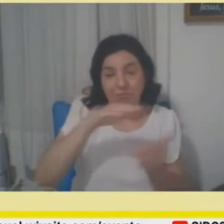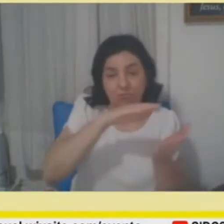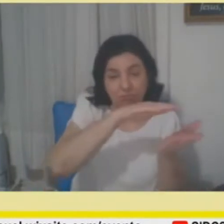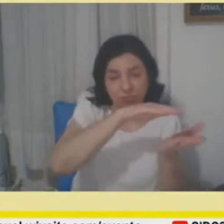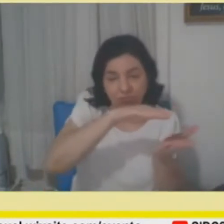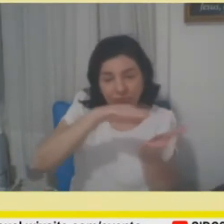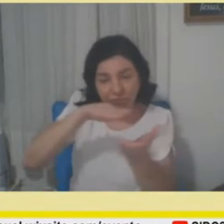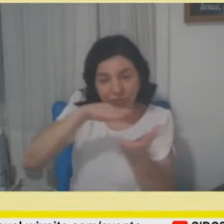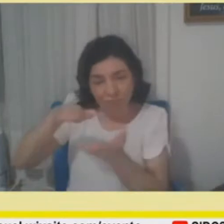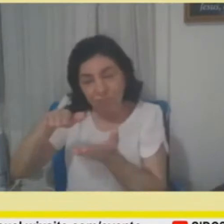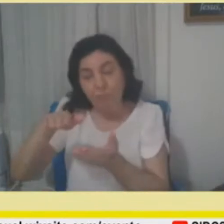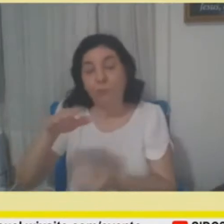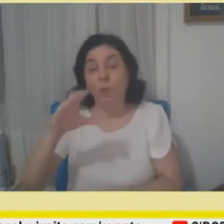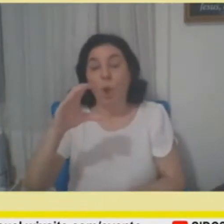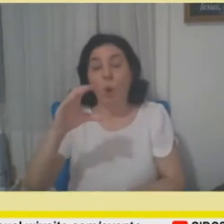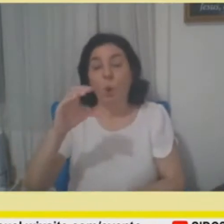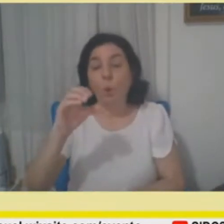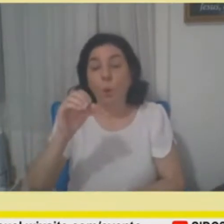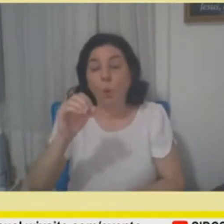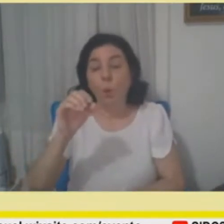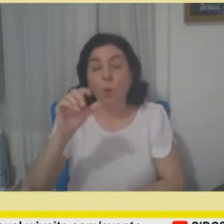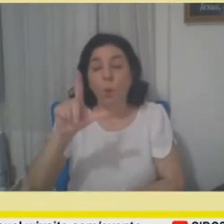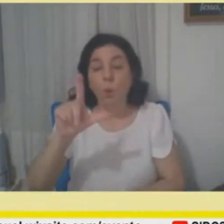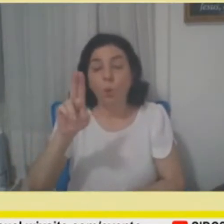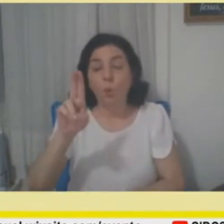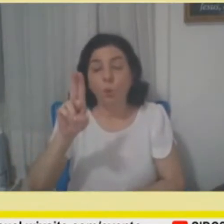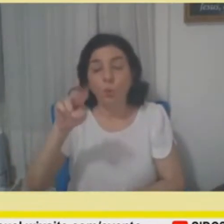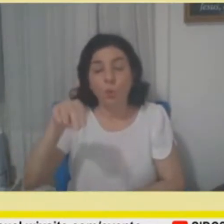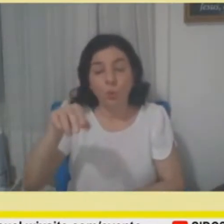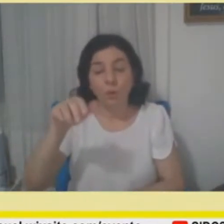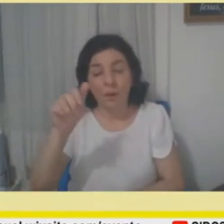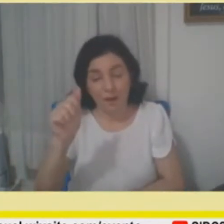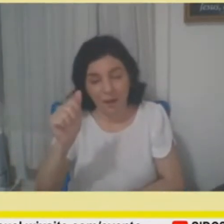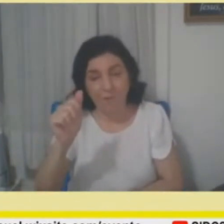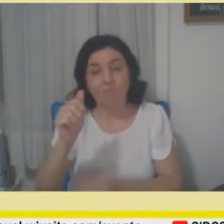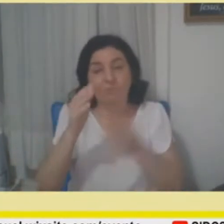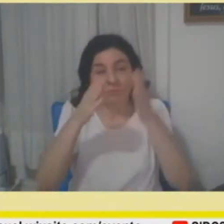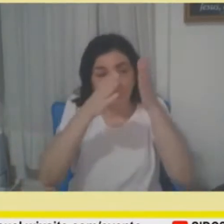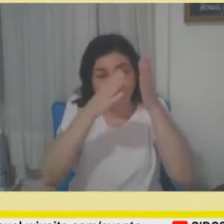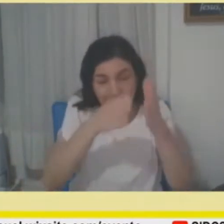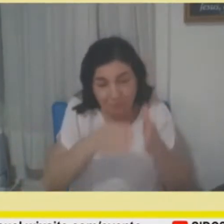o exemplo de linha, que a linha podia ser